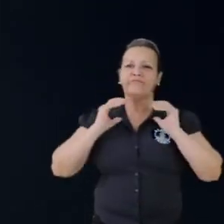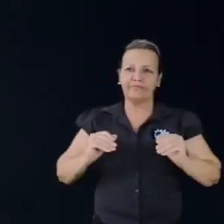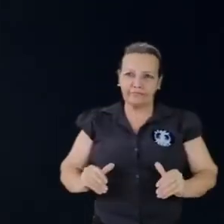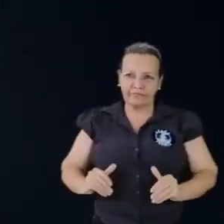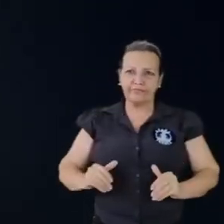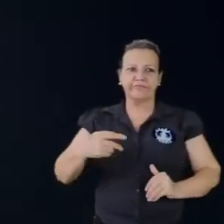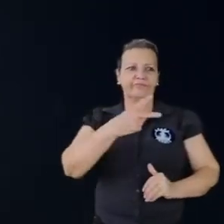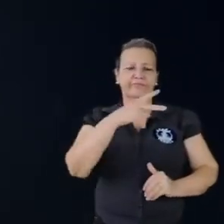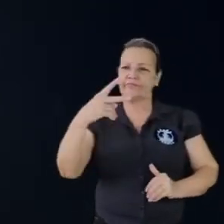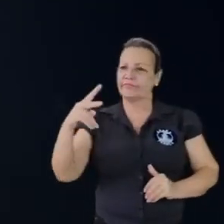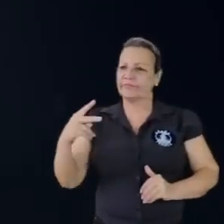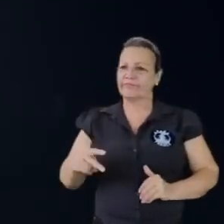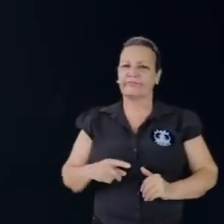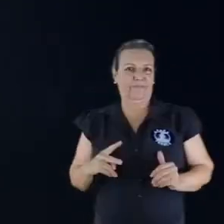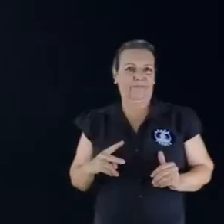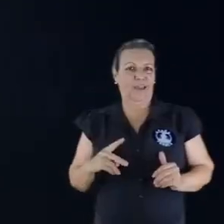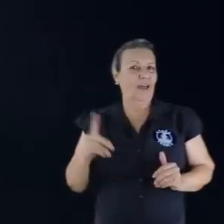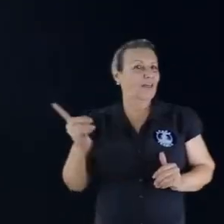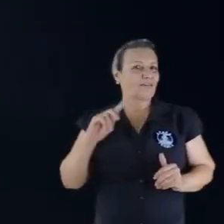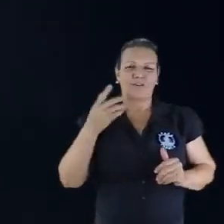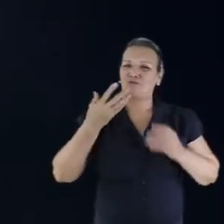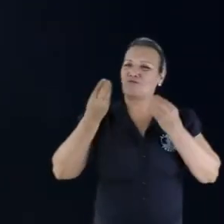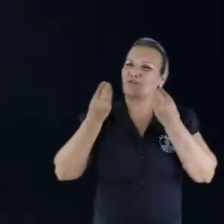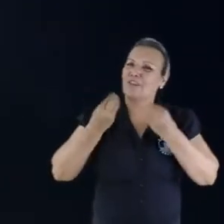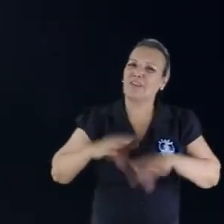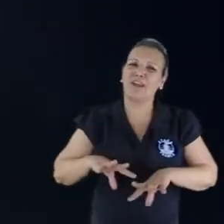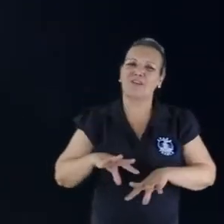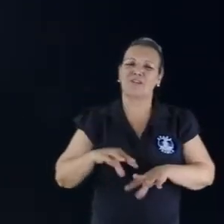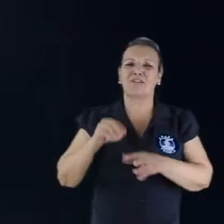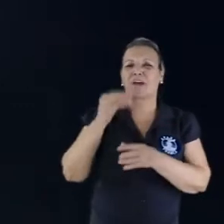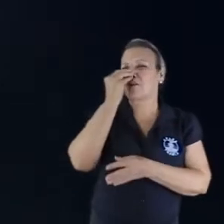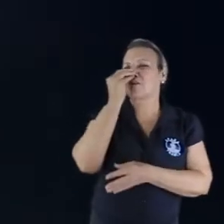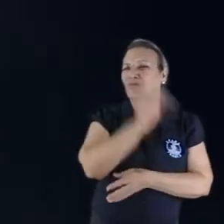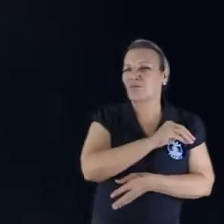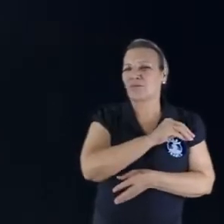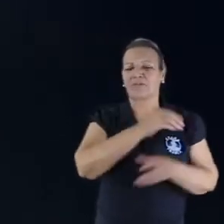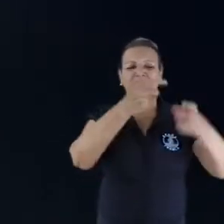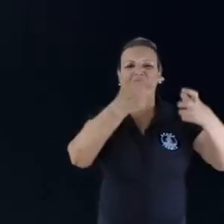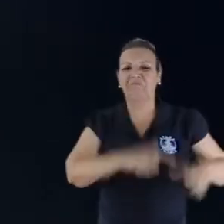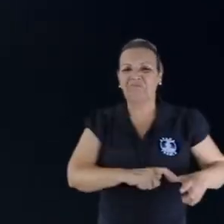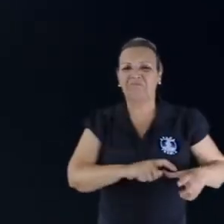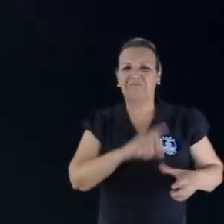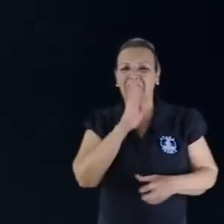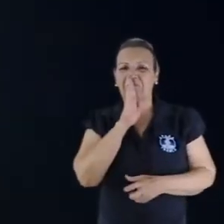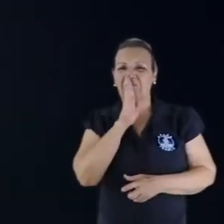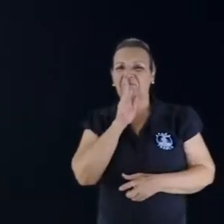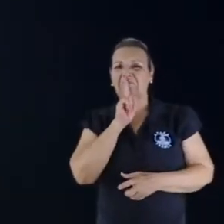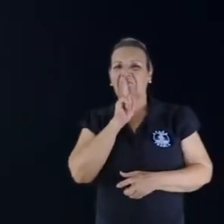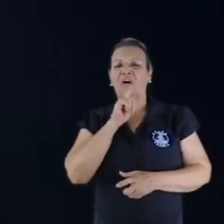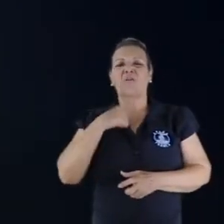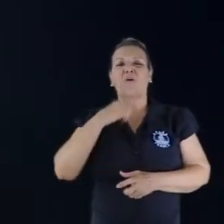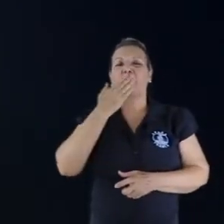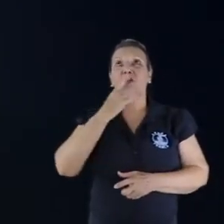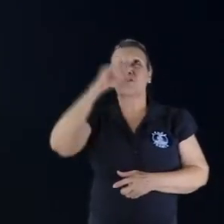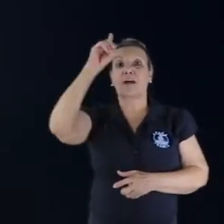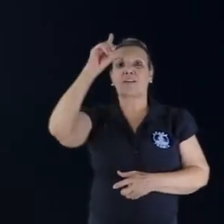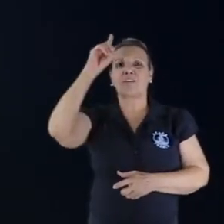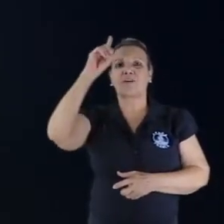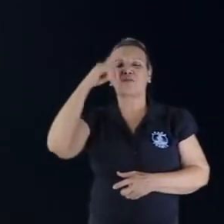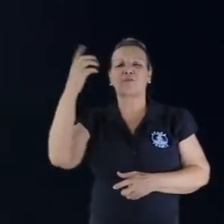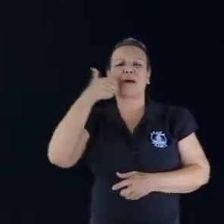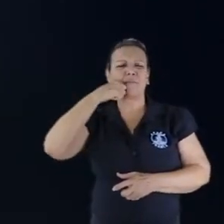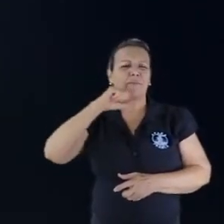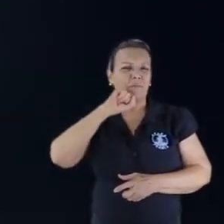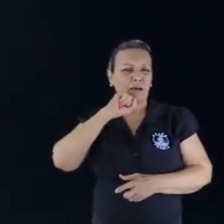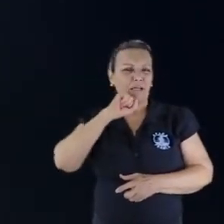a melhorar o comportamento deles, não deixar eles ficar excluidinhos num cantinho. Vou pedir a Deus que